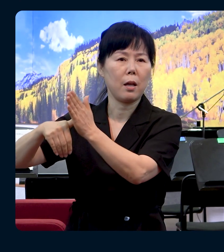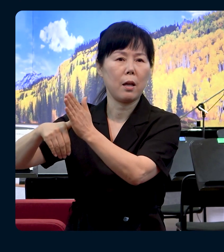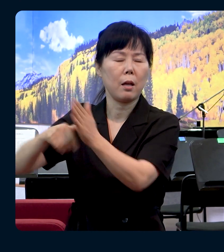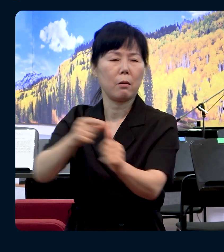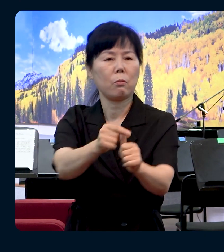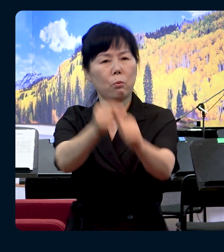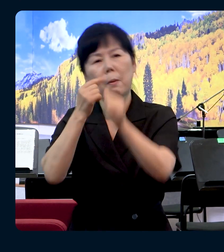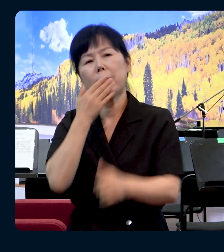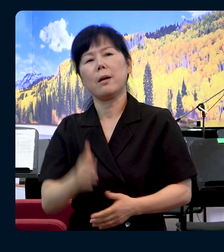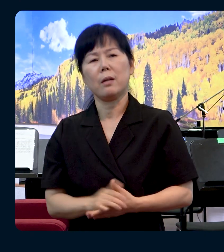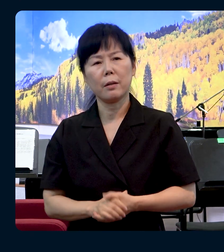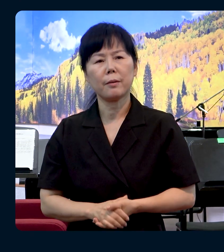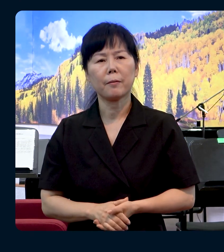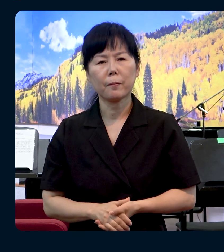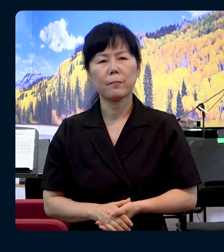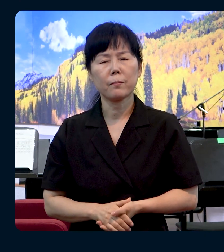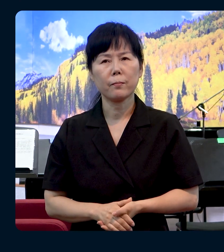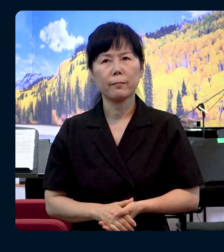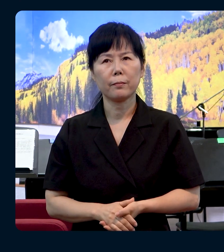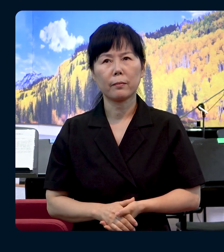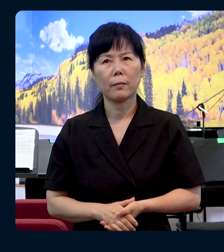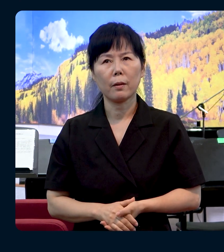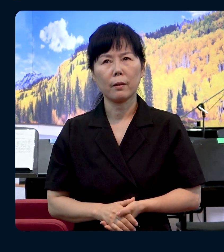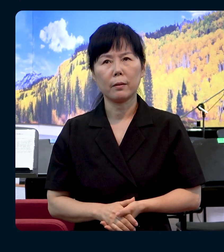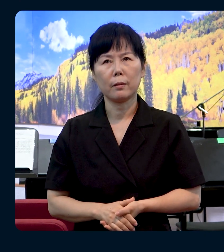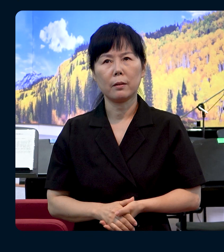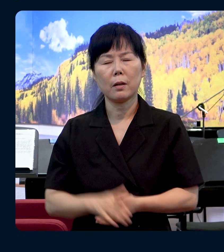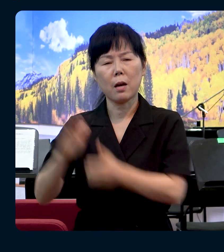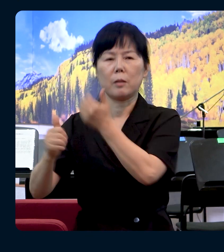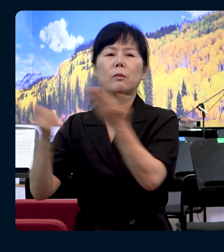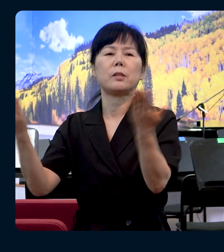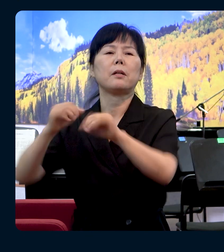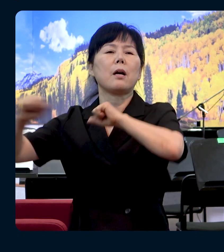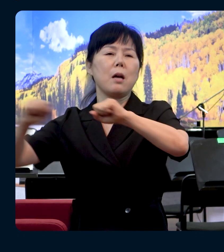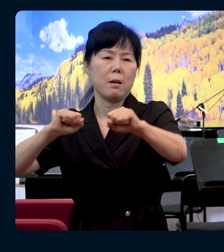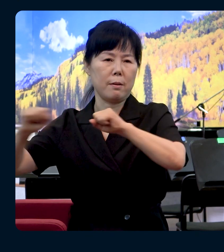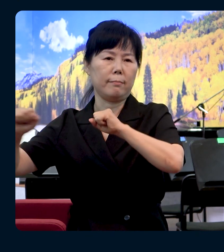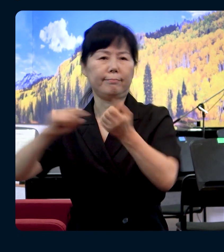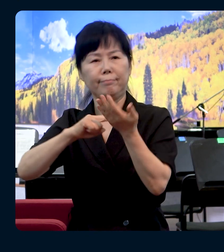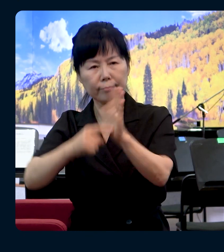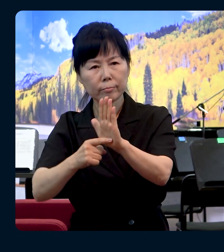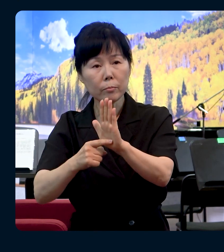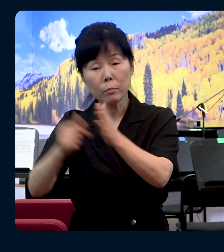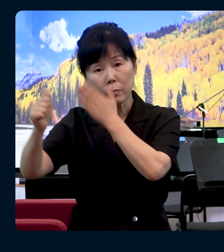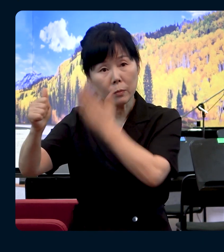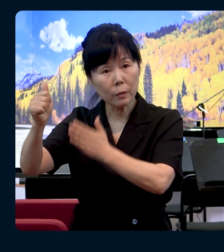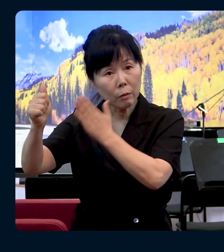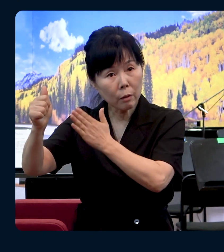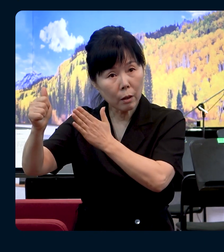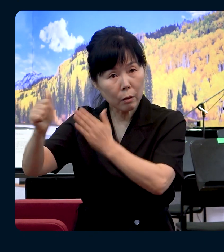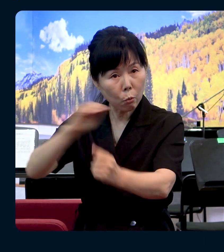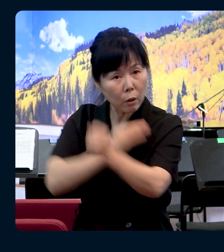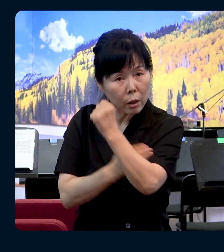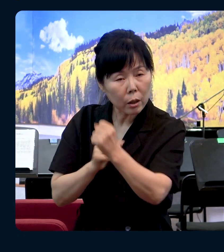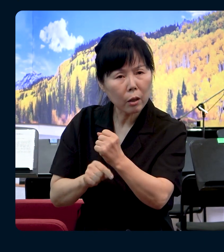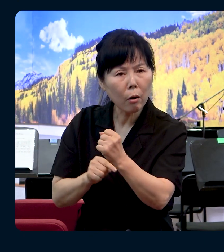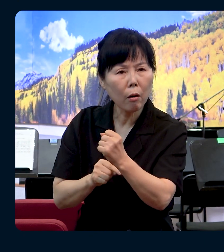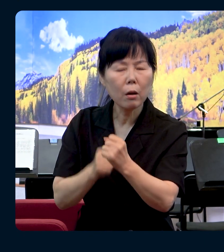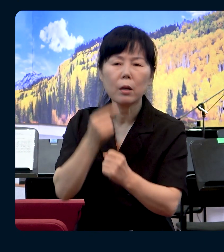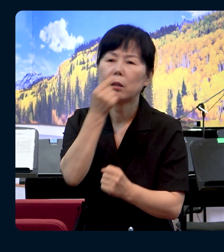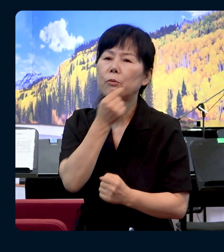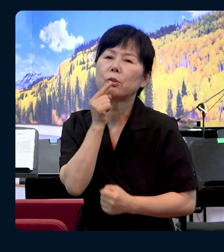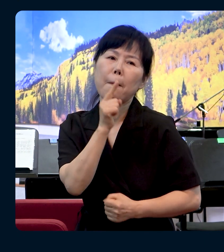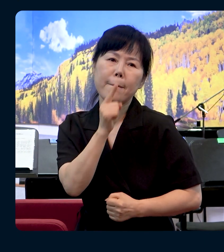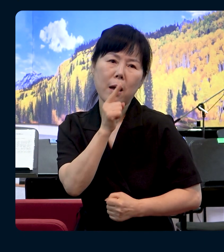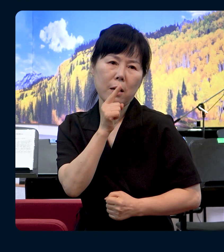그건 들어주셔야죠. 그건 역사하셔야죠. 근데 그 청원할 수 있는 권리가 바로 이 우리 입술에 있다, 그 말이에요.